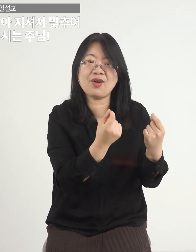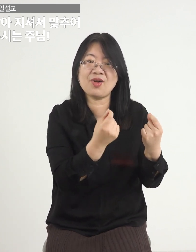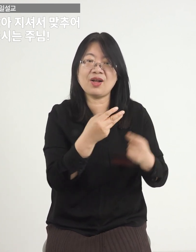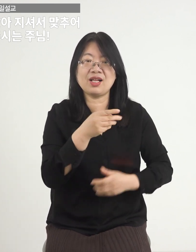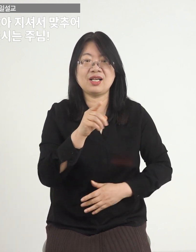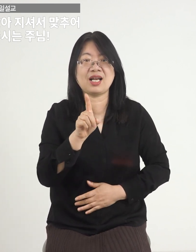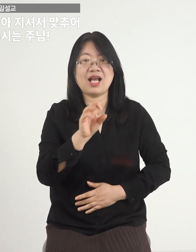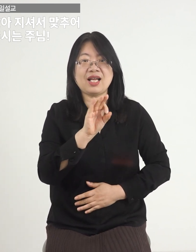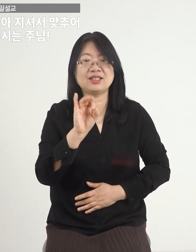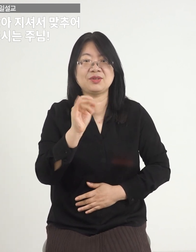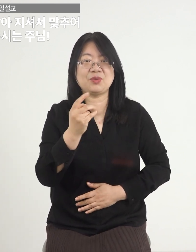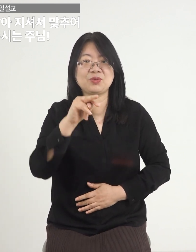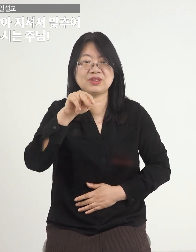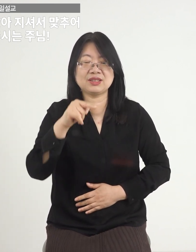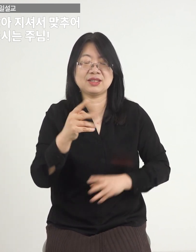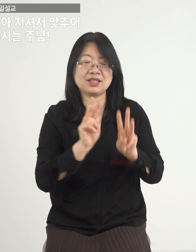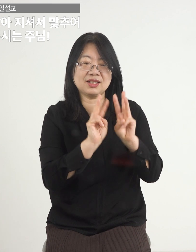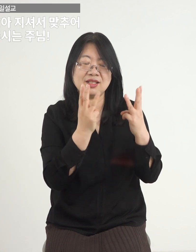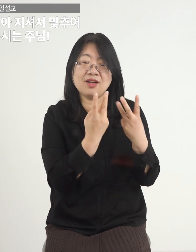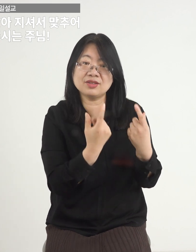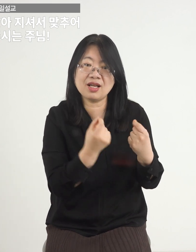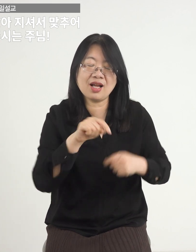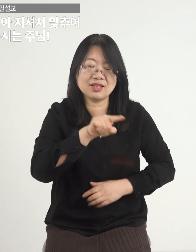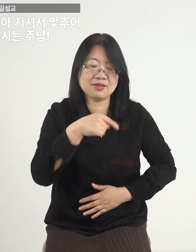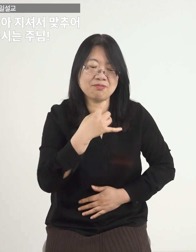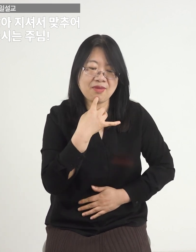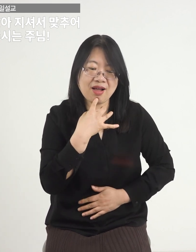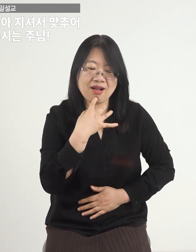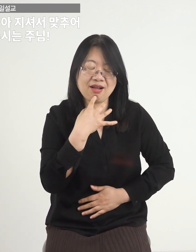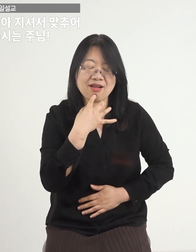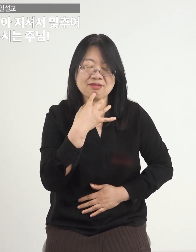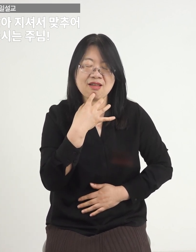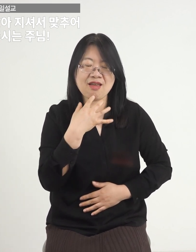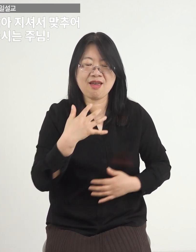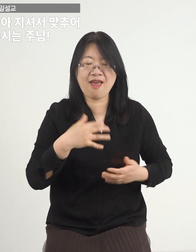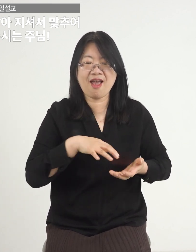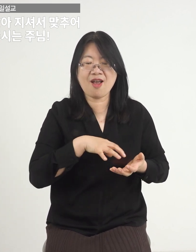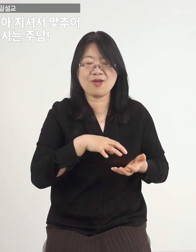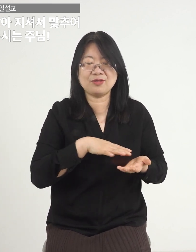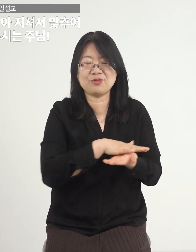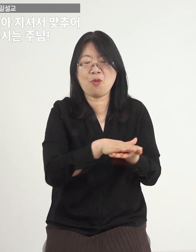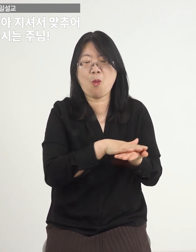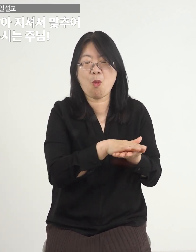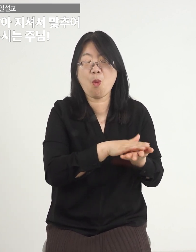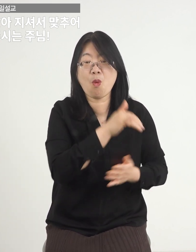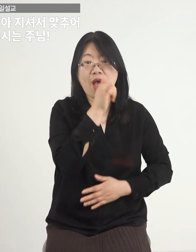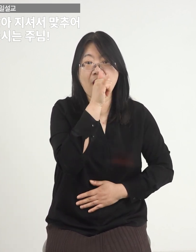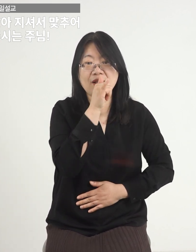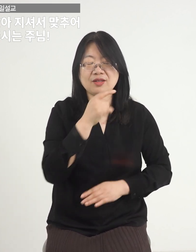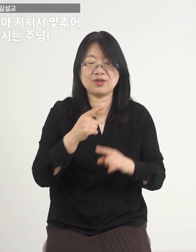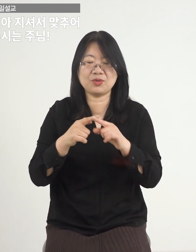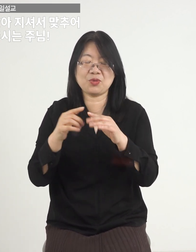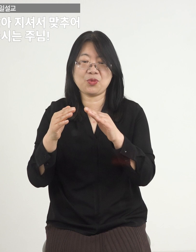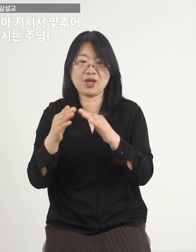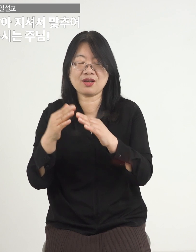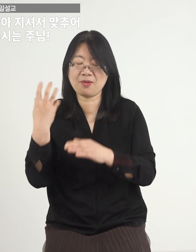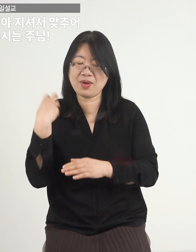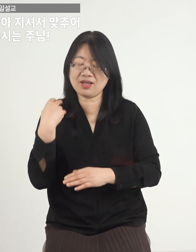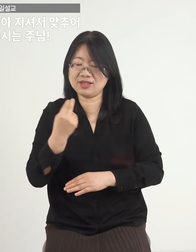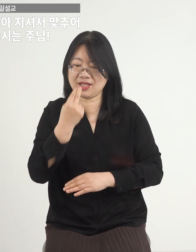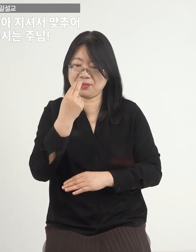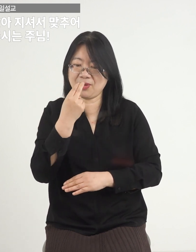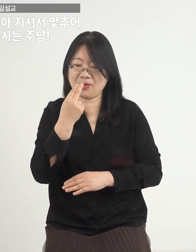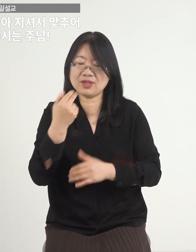라이온스 클럽처럼 그들끼리만의 리그가 된다든지 그러면 그건 교회로서의 생명을